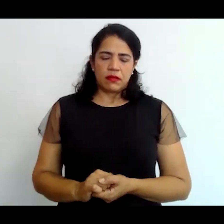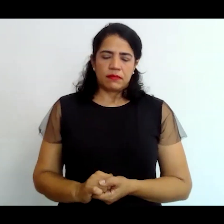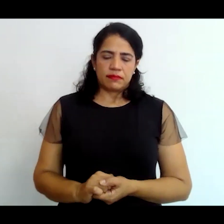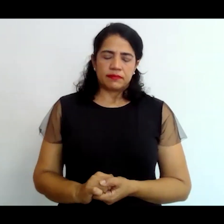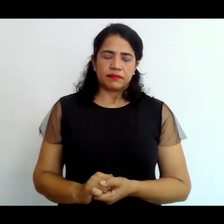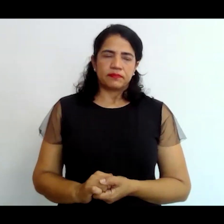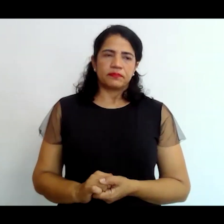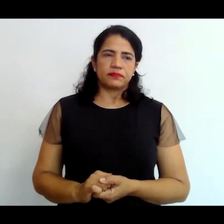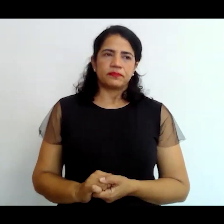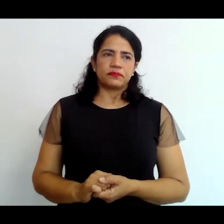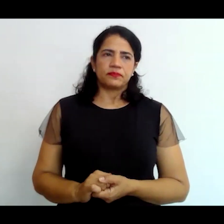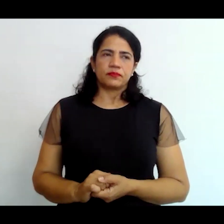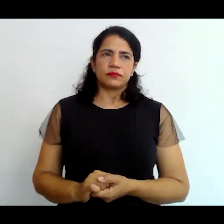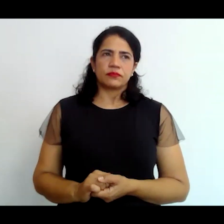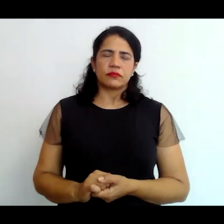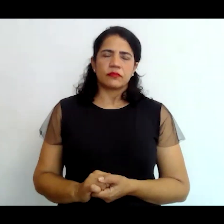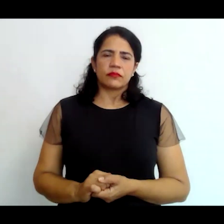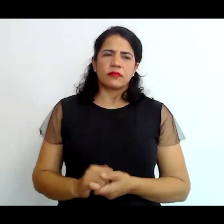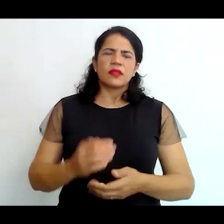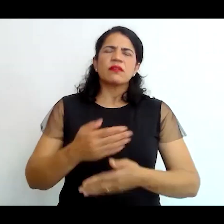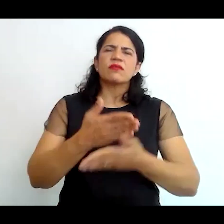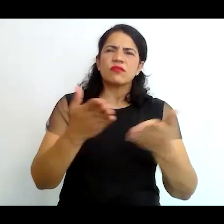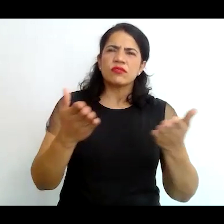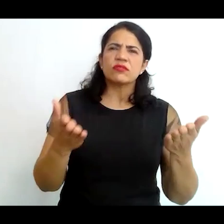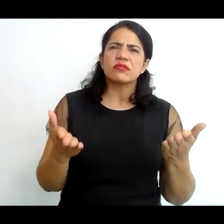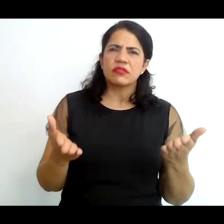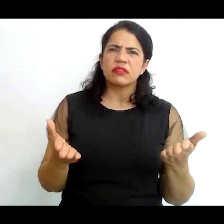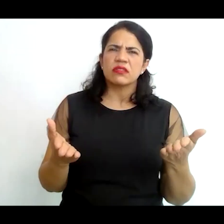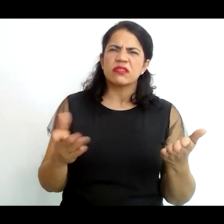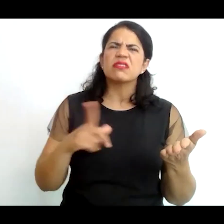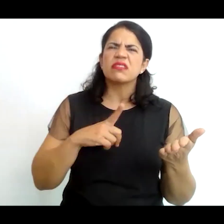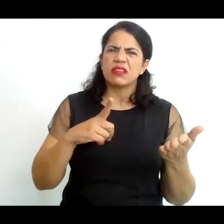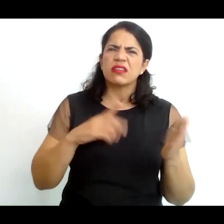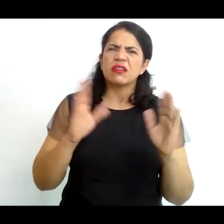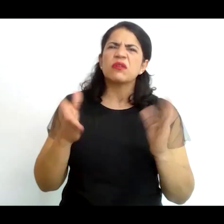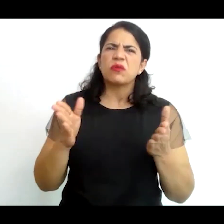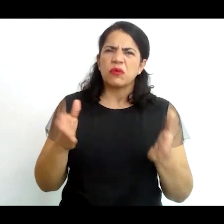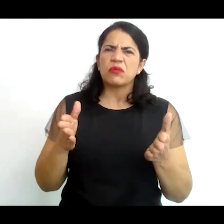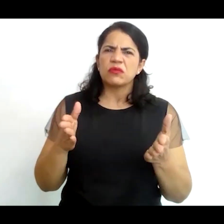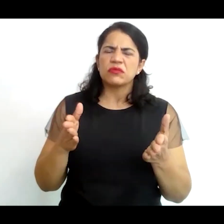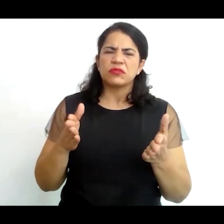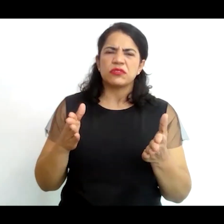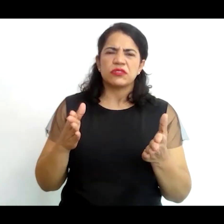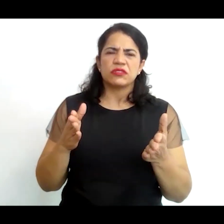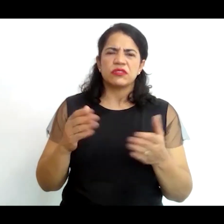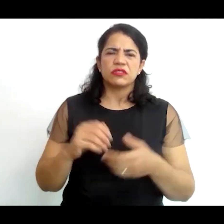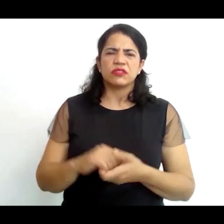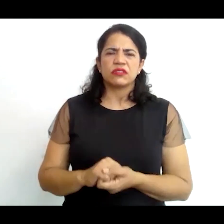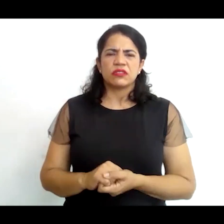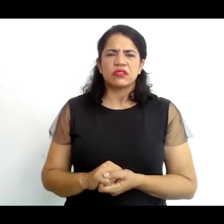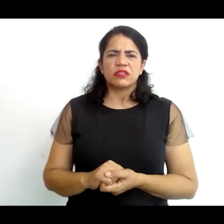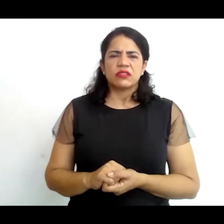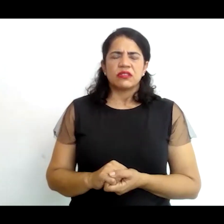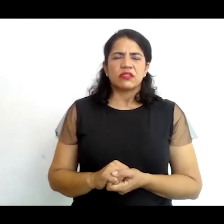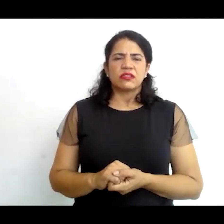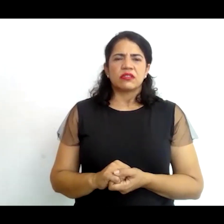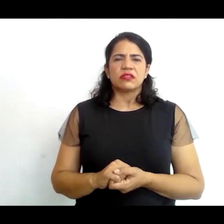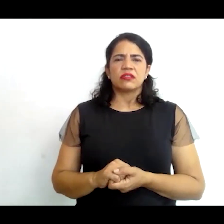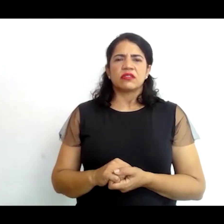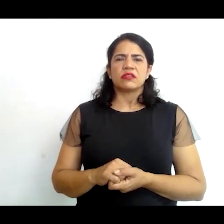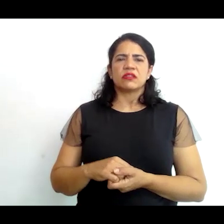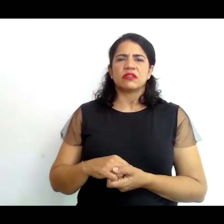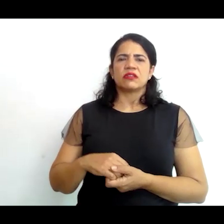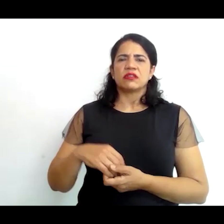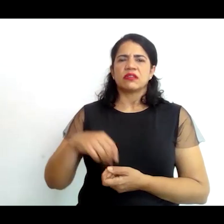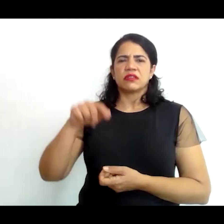Alguém estudou? Vocês estão, hoje tem a geometria descritiva? Tem, né? Geometria descritiva. Quem sabe alguma